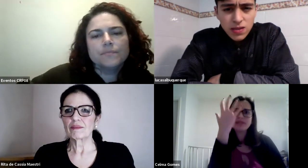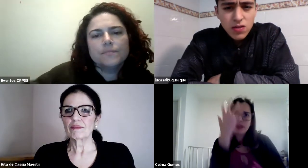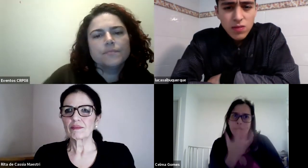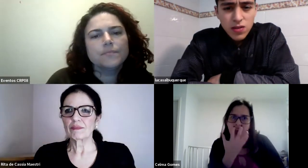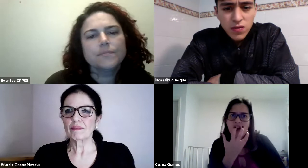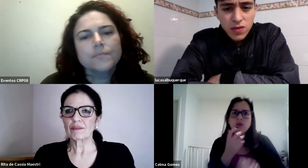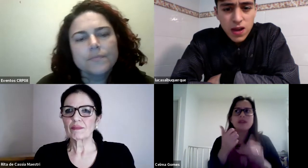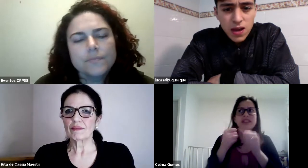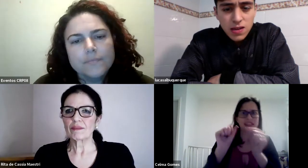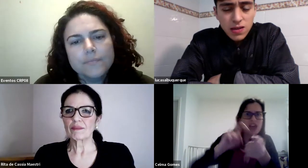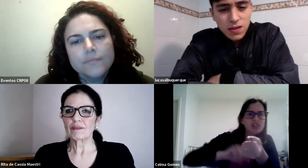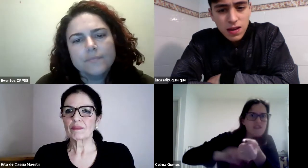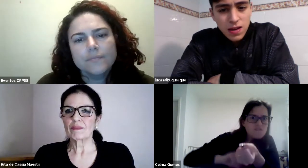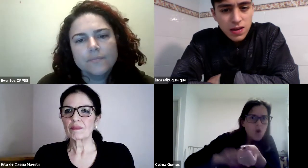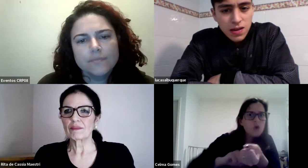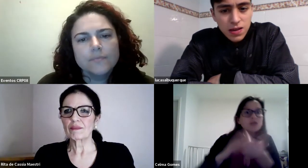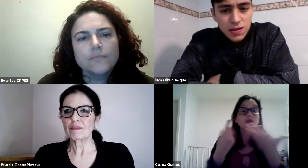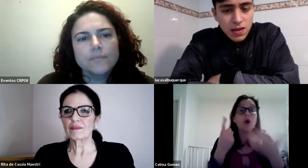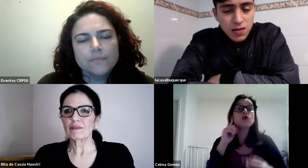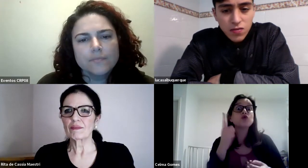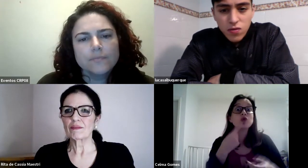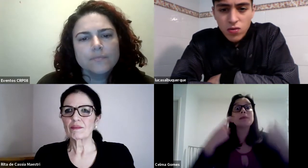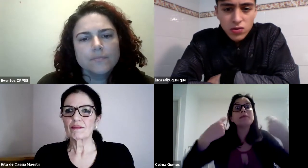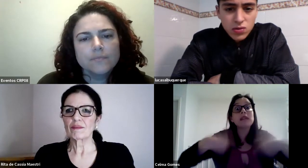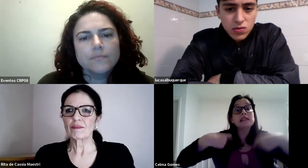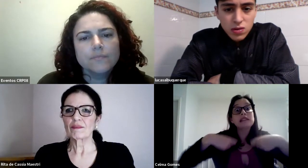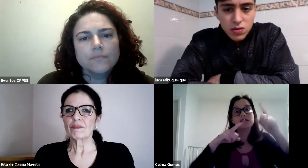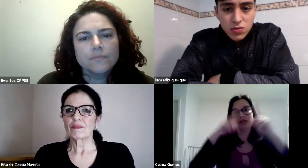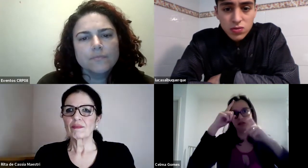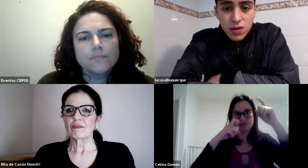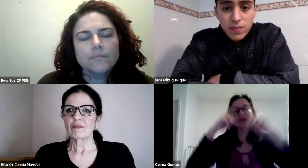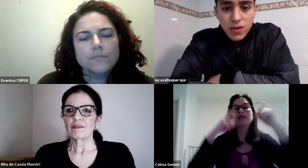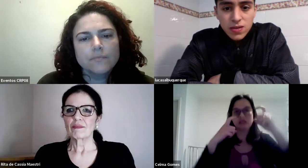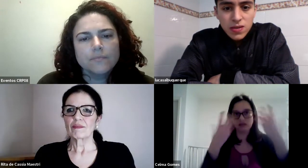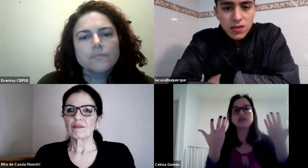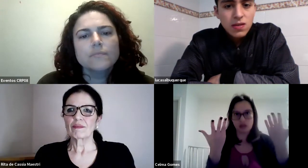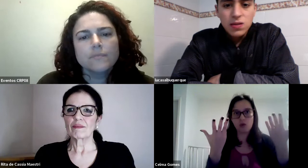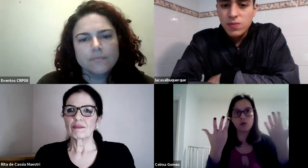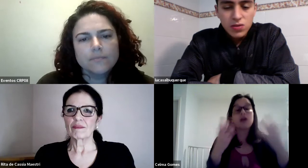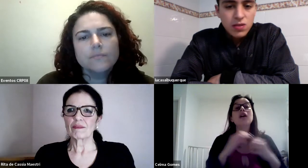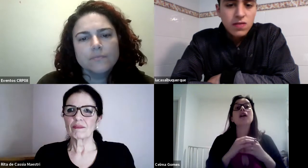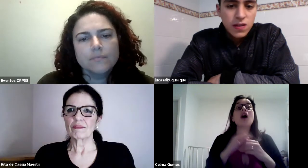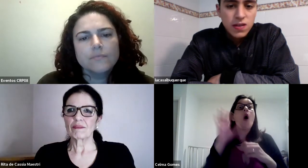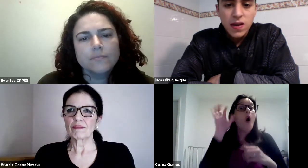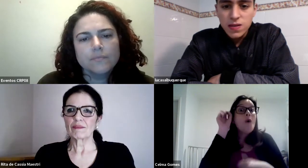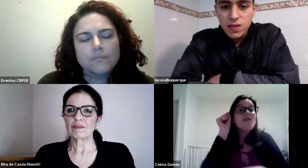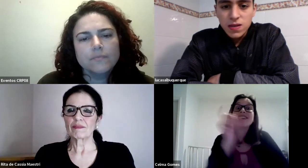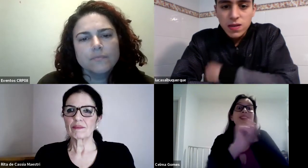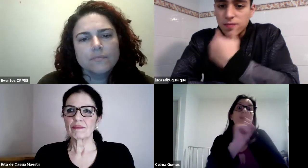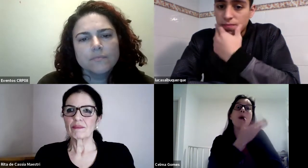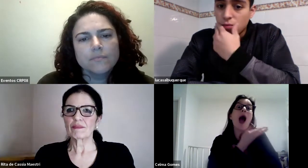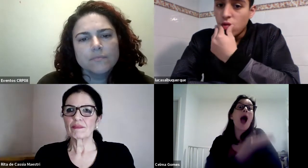perceber se tem alguma dificuldade, se ele está, né, tá nervoso. O surdo, ele precisa das expressões